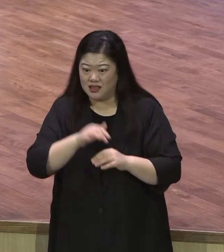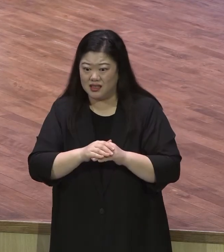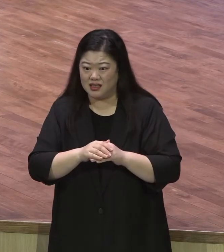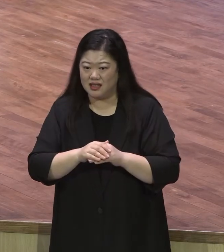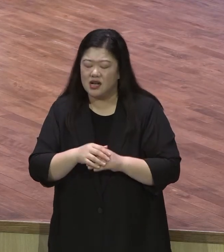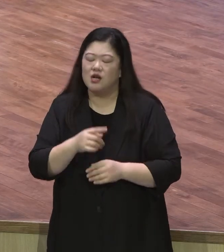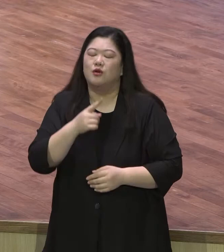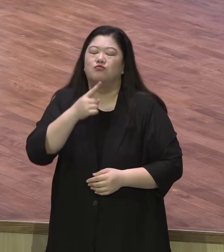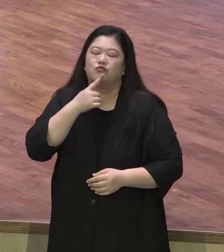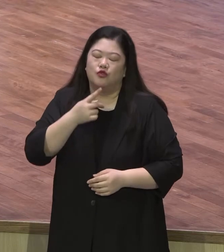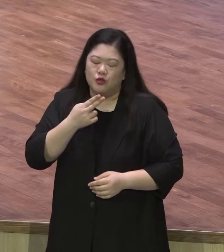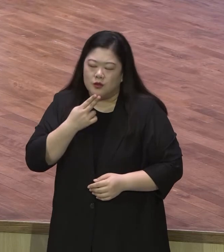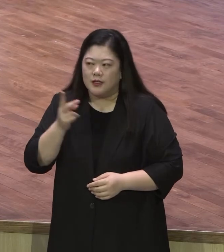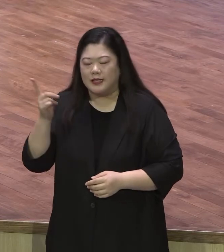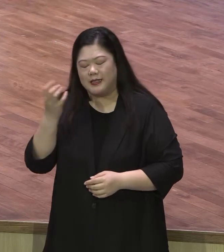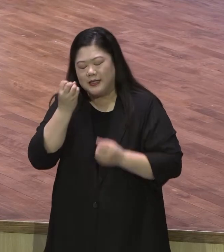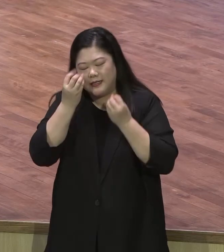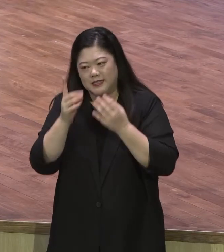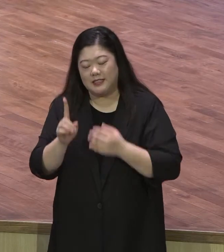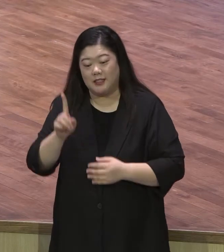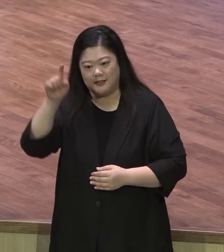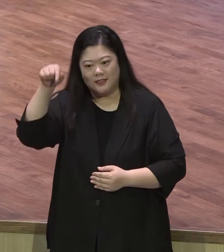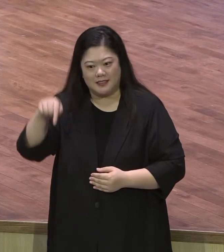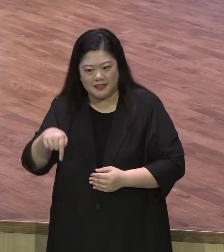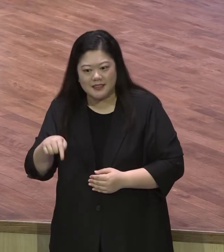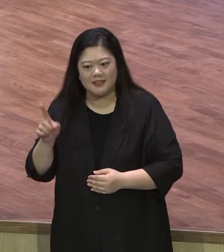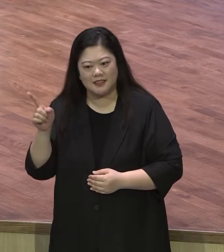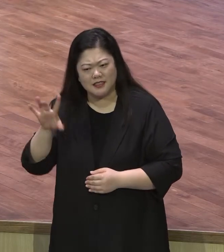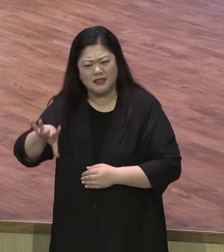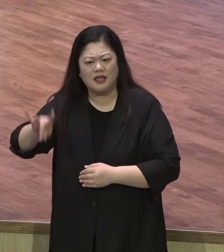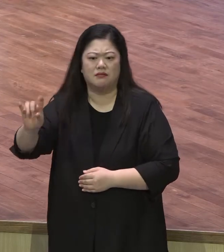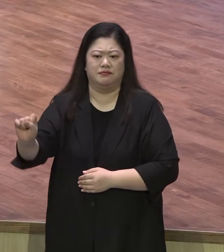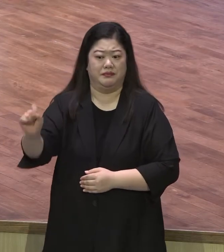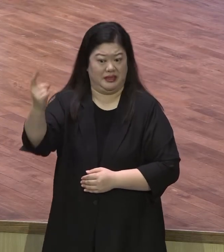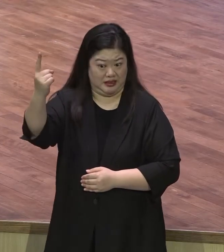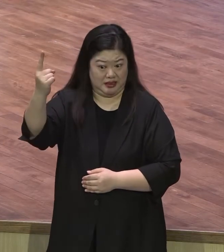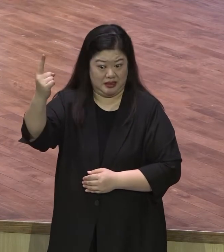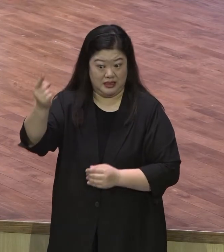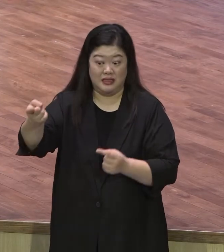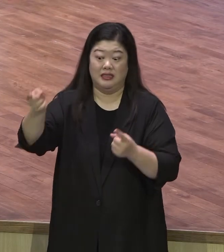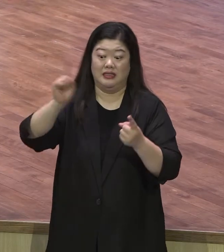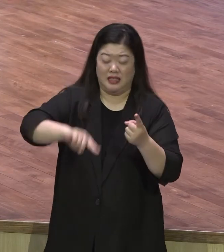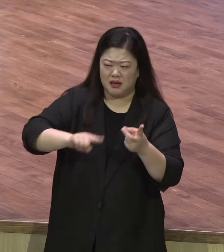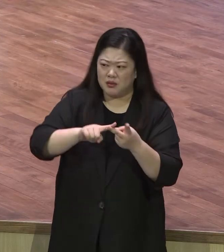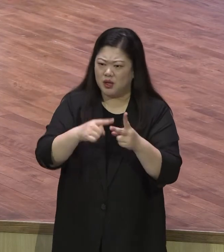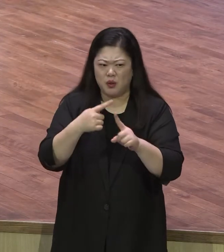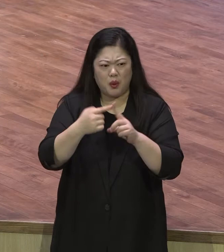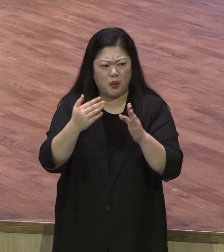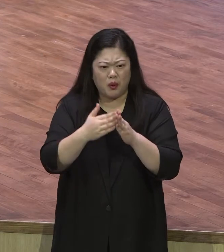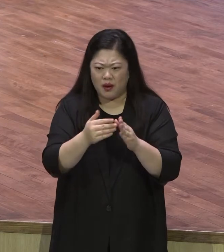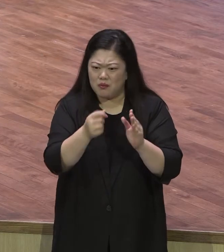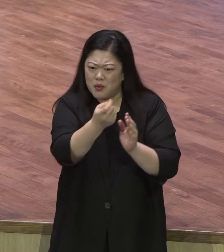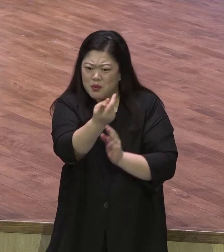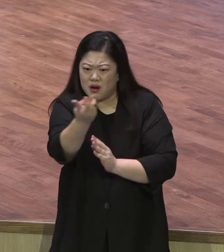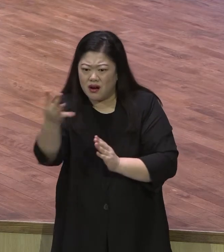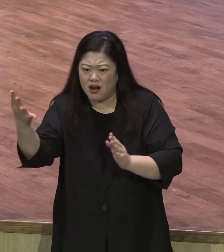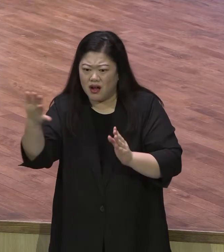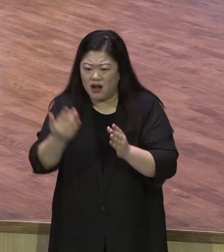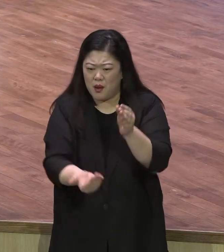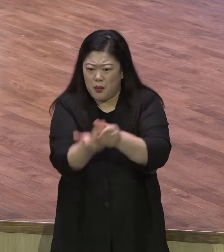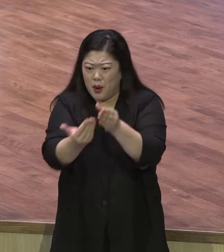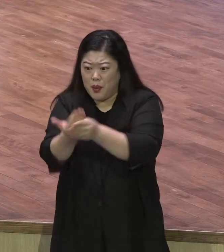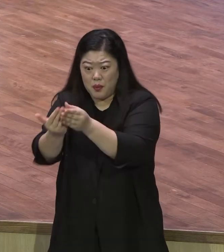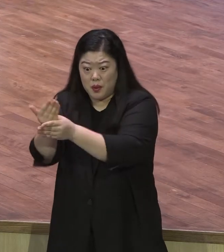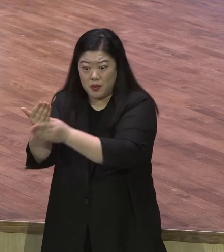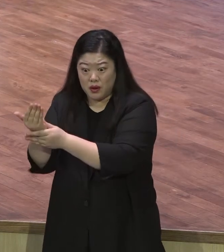문제가 발생한 일부 교회도 있지 있습니다 그런데 그런 것은 극소수에 불과한데 한국 기독교인이 얼마나